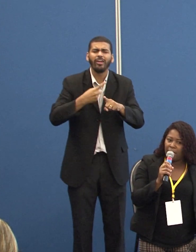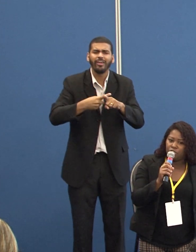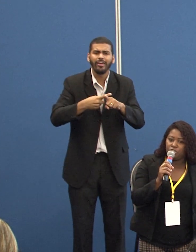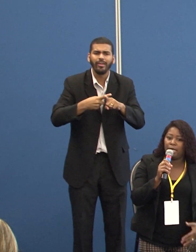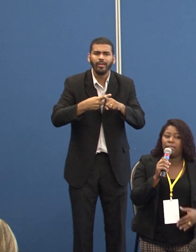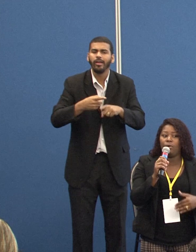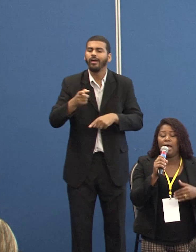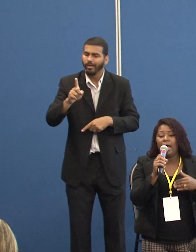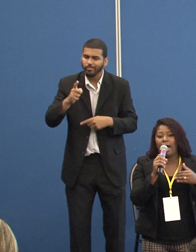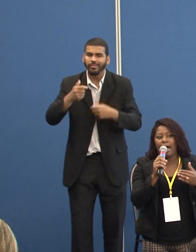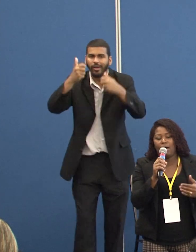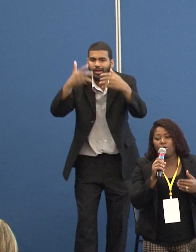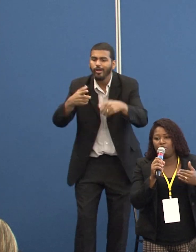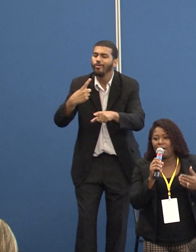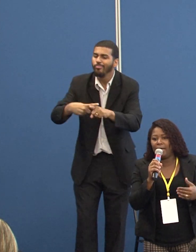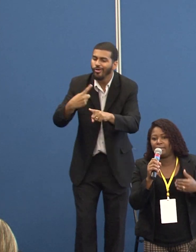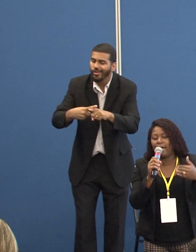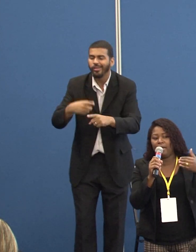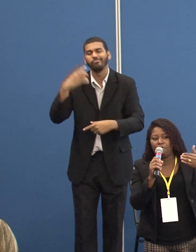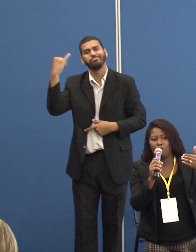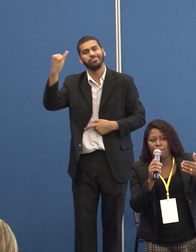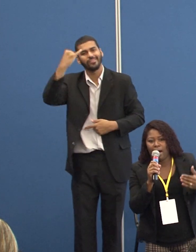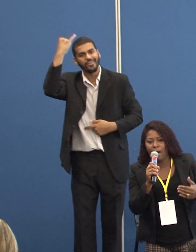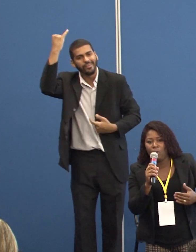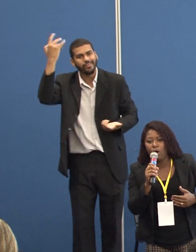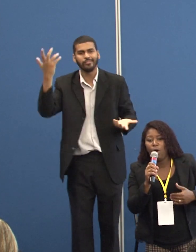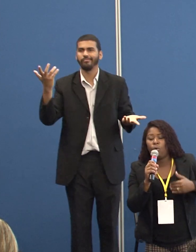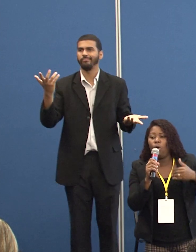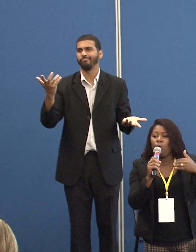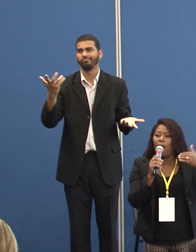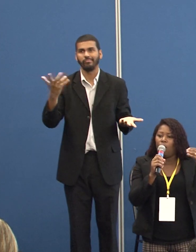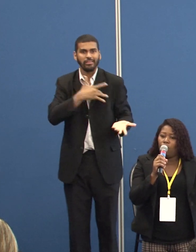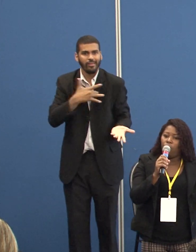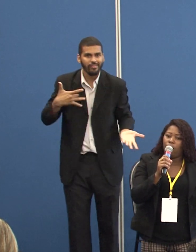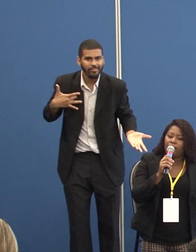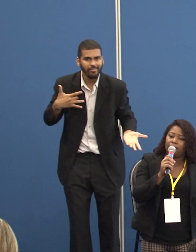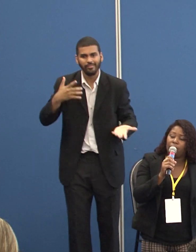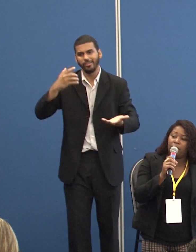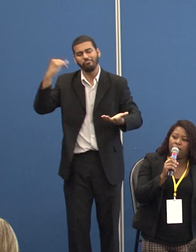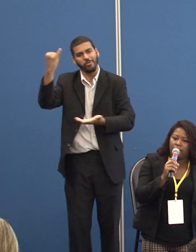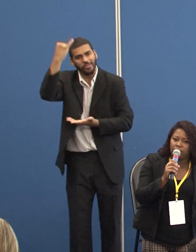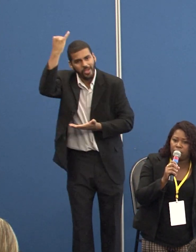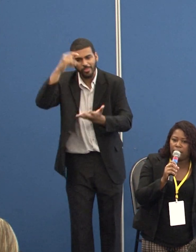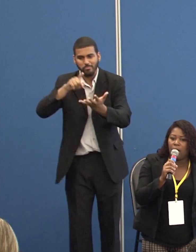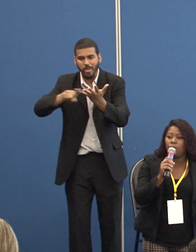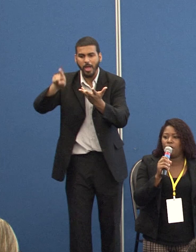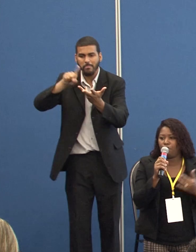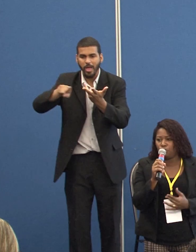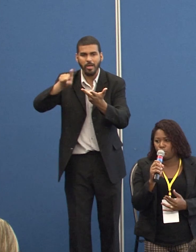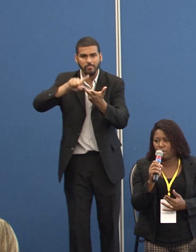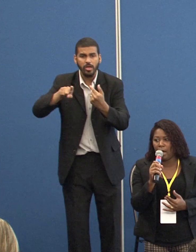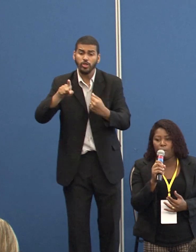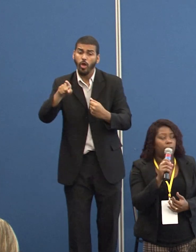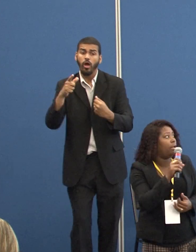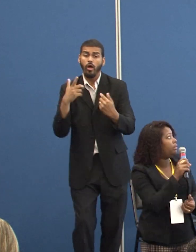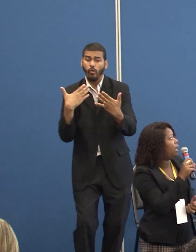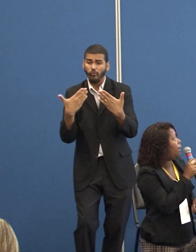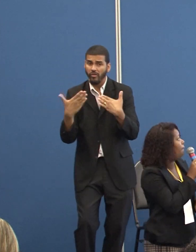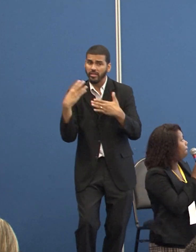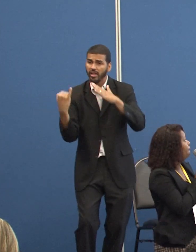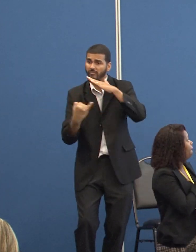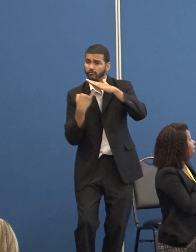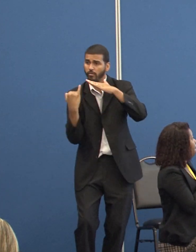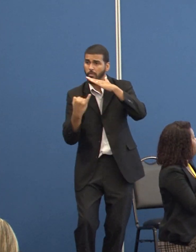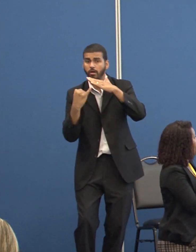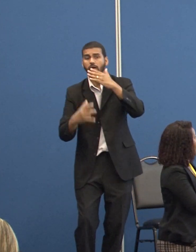das atividades de higiene. Então, a conversa é informal, com a questão intencional e funcional.